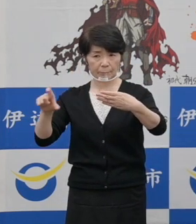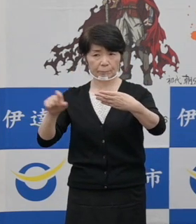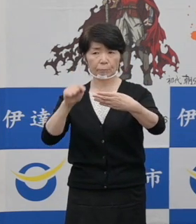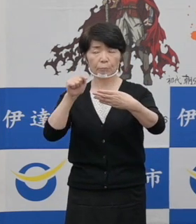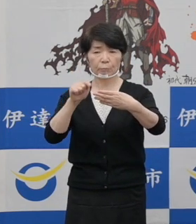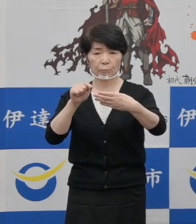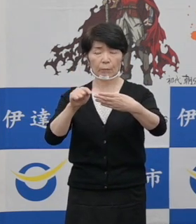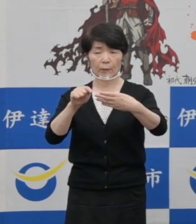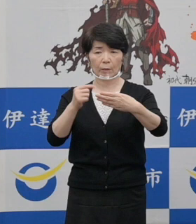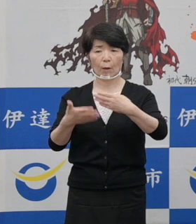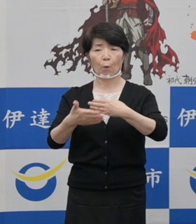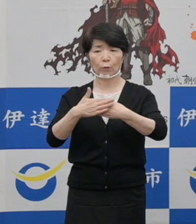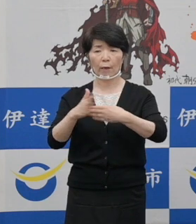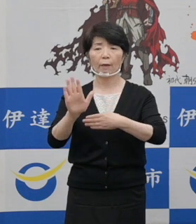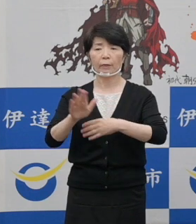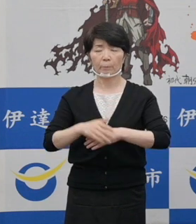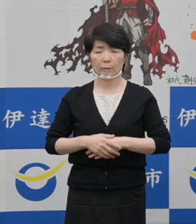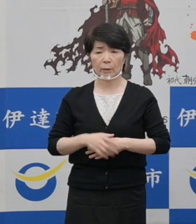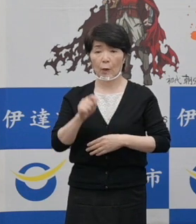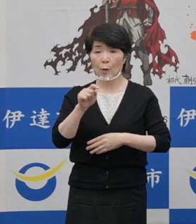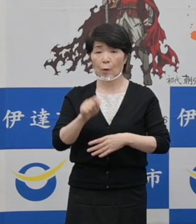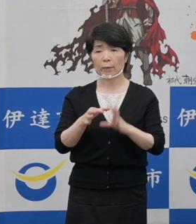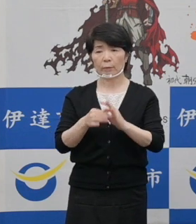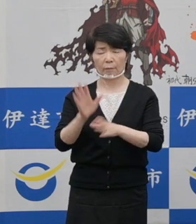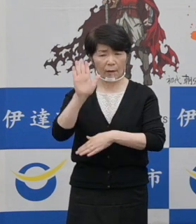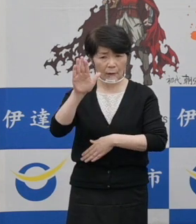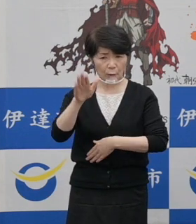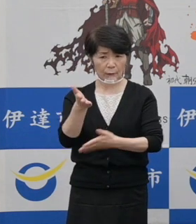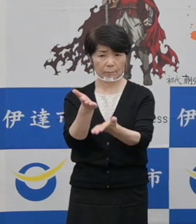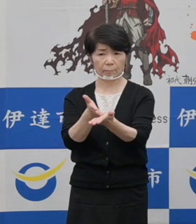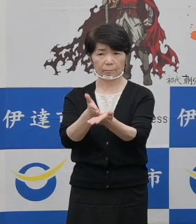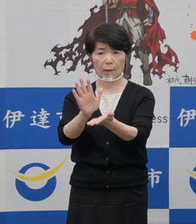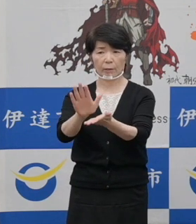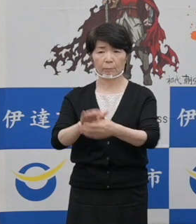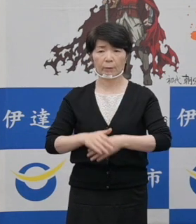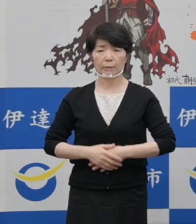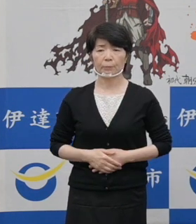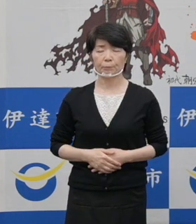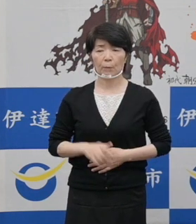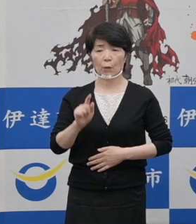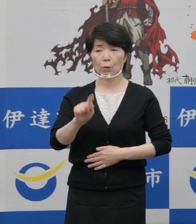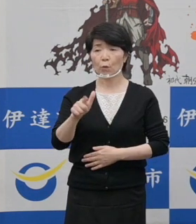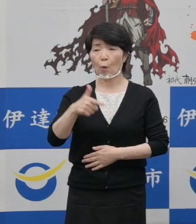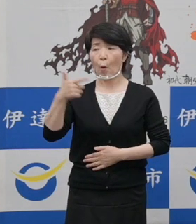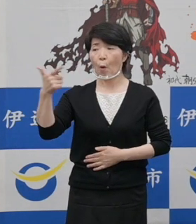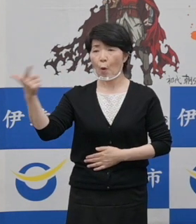144,628,278,000円の補正をします。これにつきましても後ほど説明をします。その他